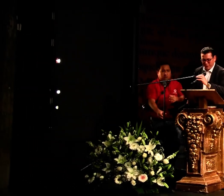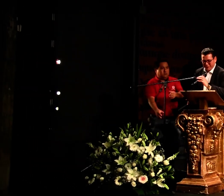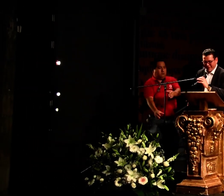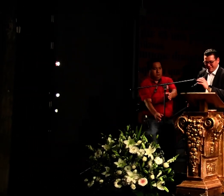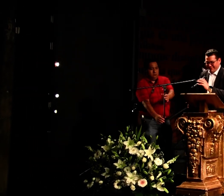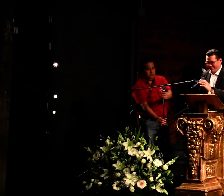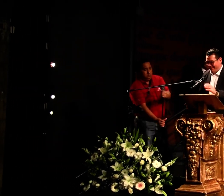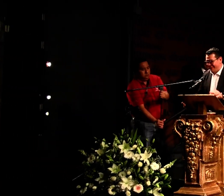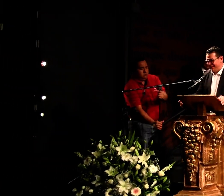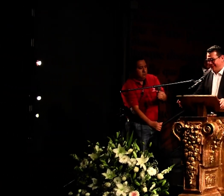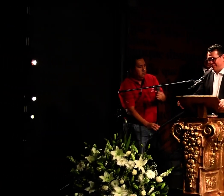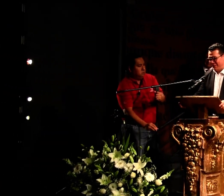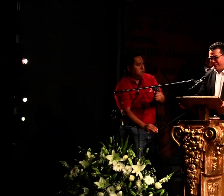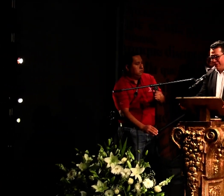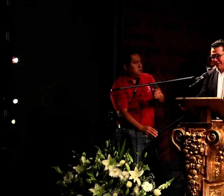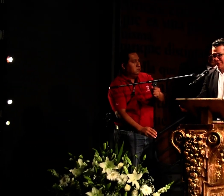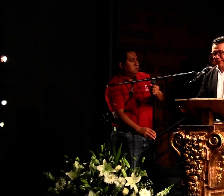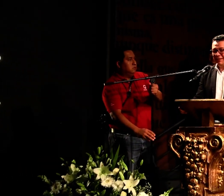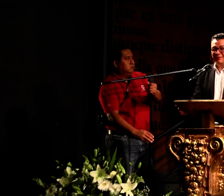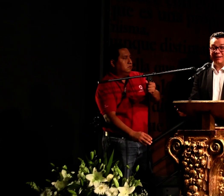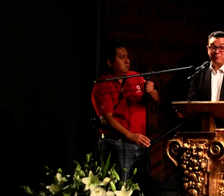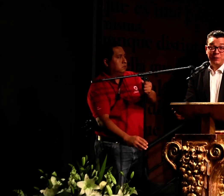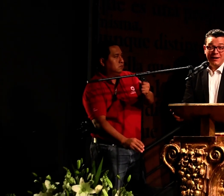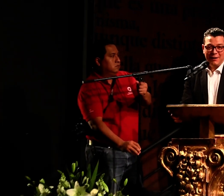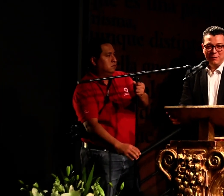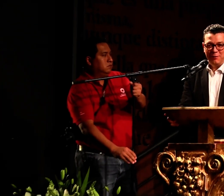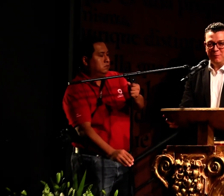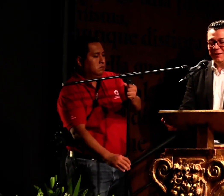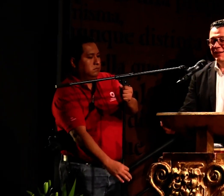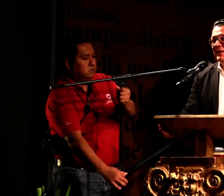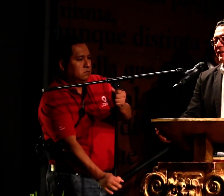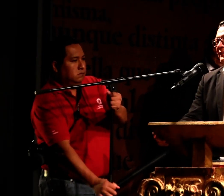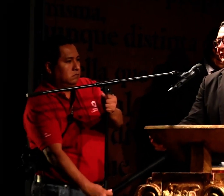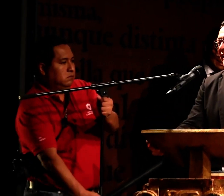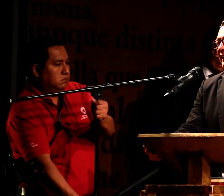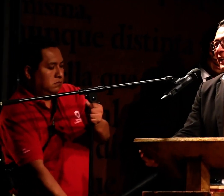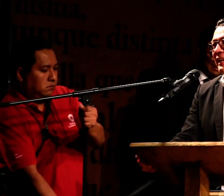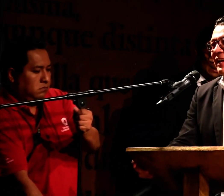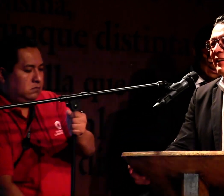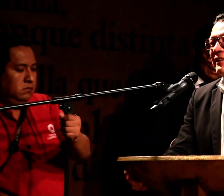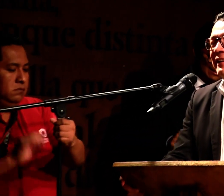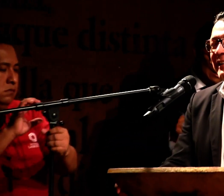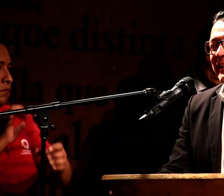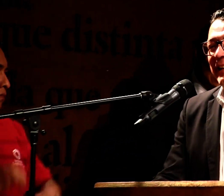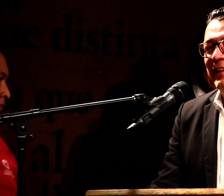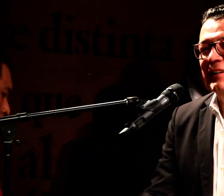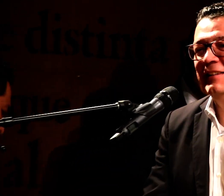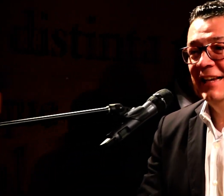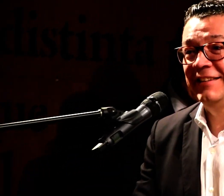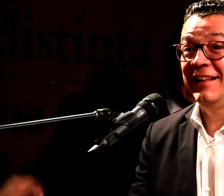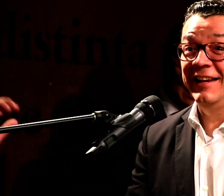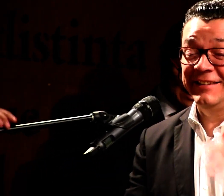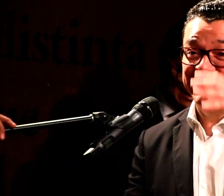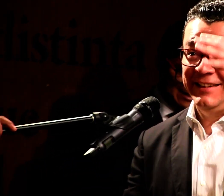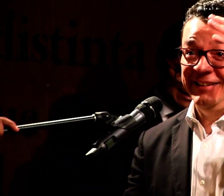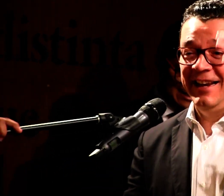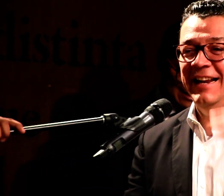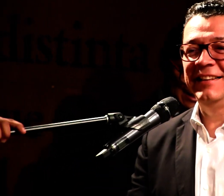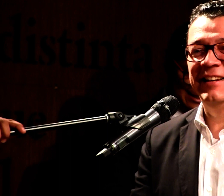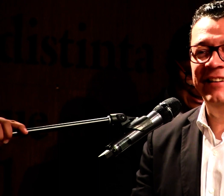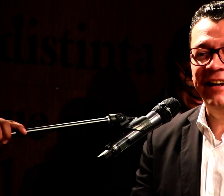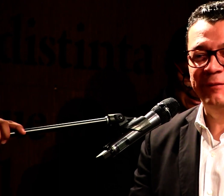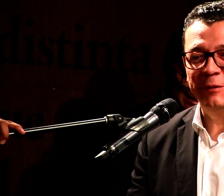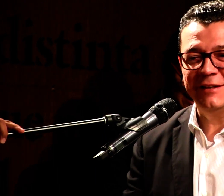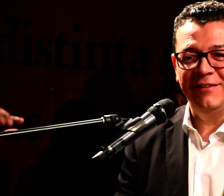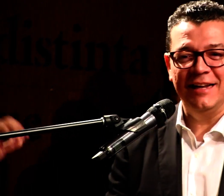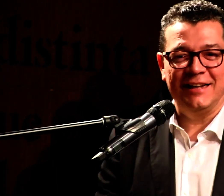Muy buenos días. Le digo a la señora rectora que es muy largo el nombre de la secretaría y así de